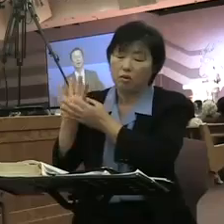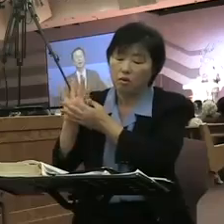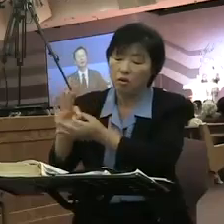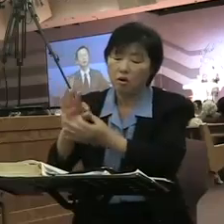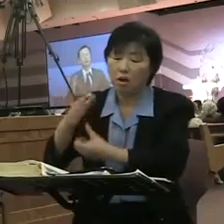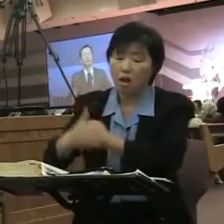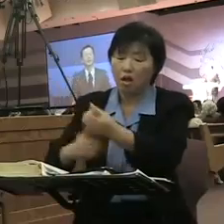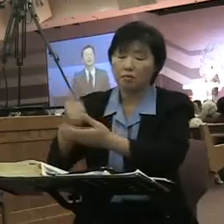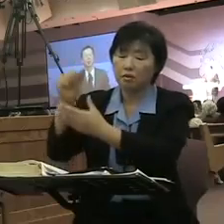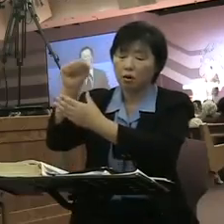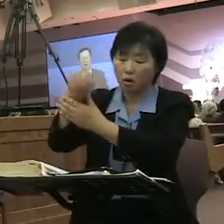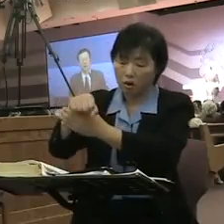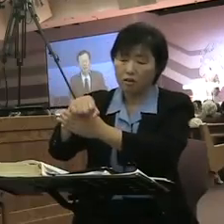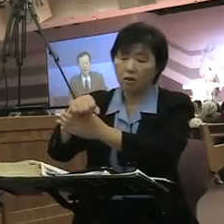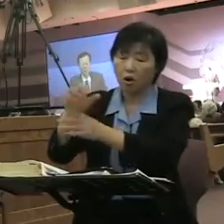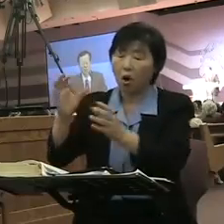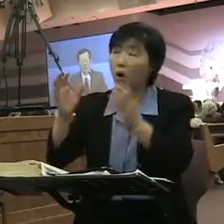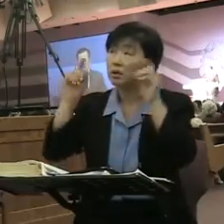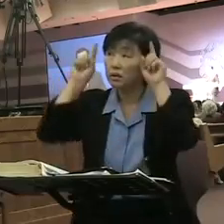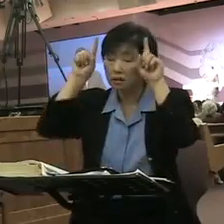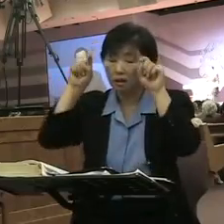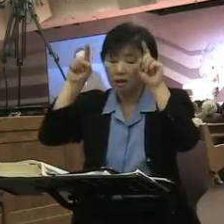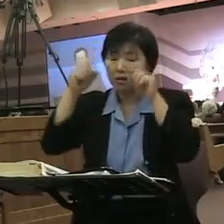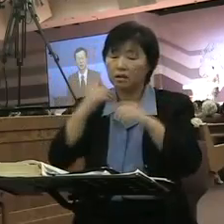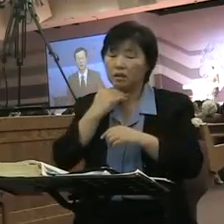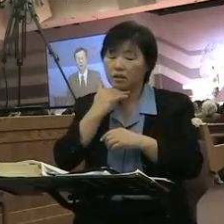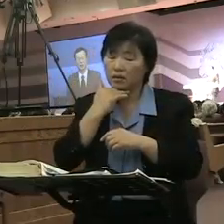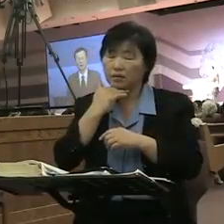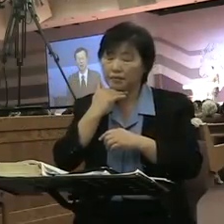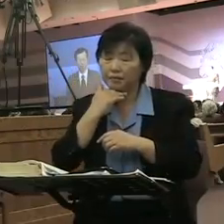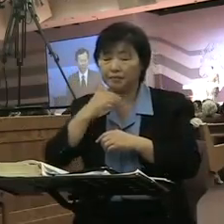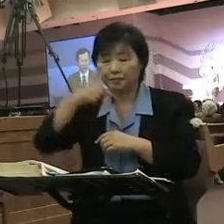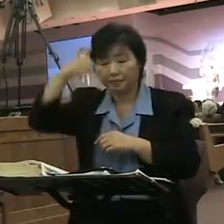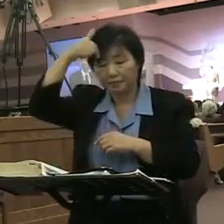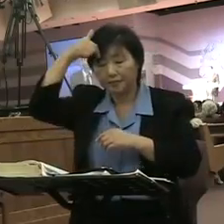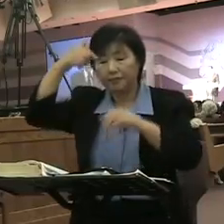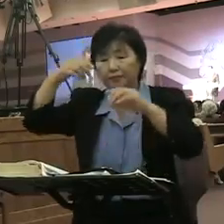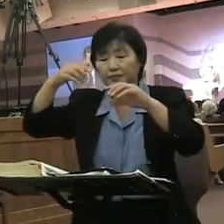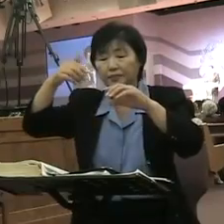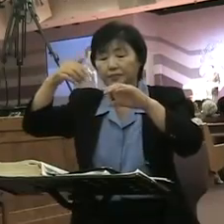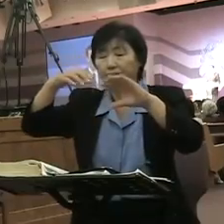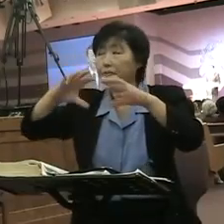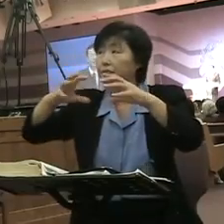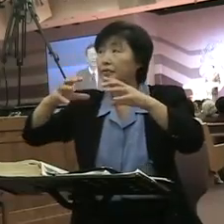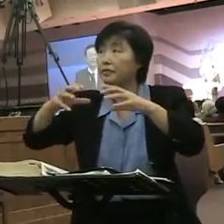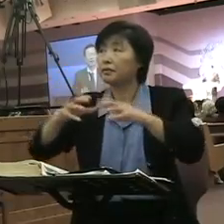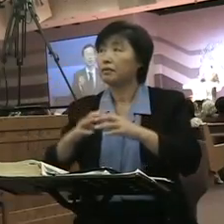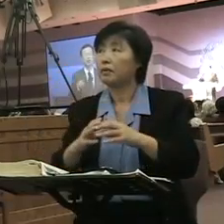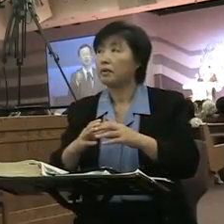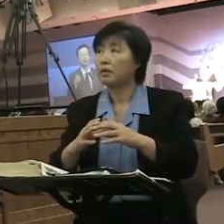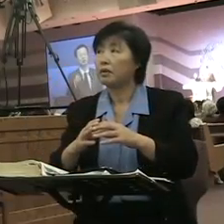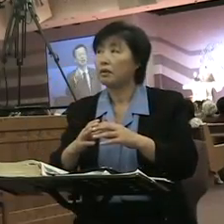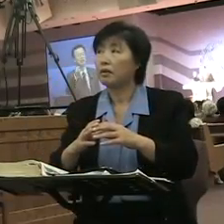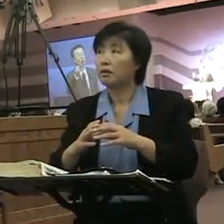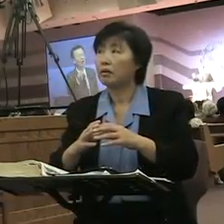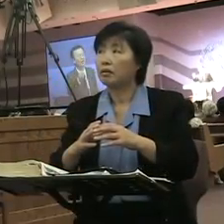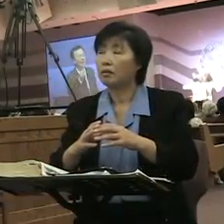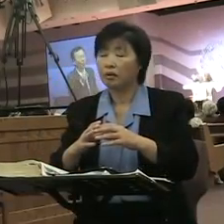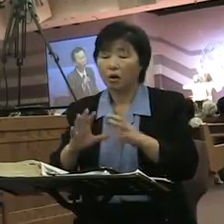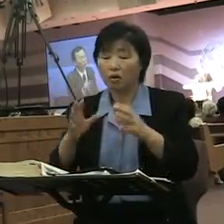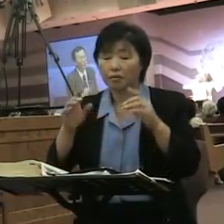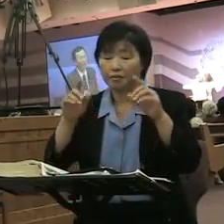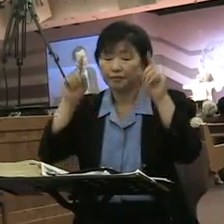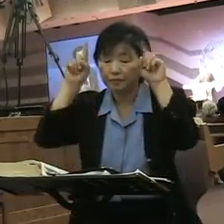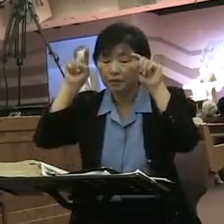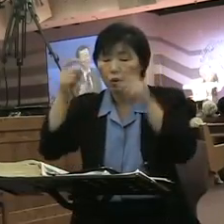하나님께서 허락하여 주실 어린 양, 그 어린 양을 기다리며 살았던 거예요. 구약시대 아브라함을 통해 때가 되면 하나님께서 친히 준비하실 어린